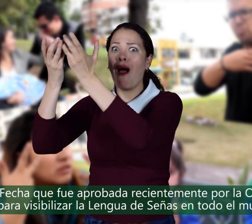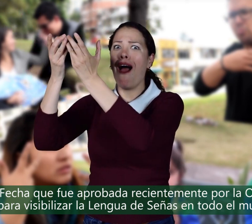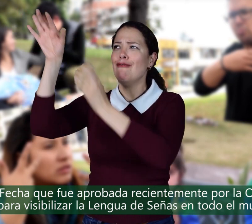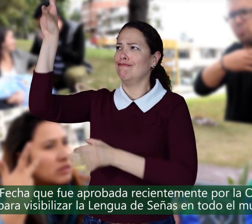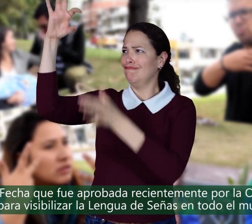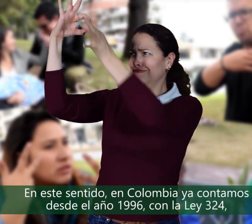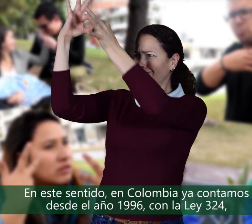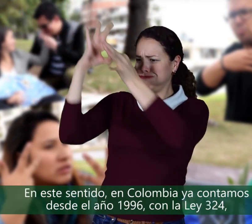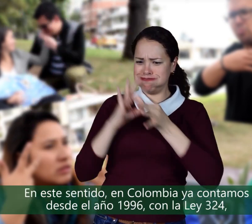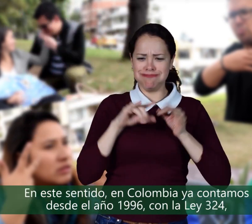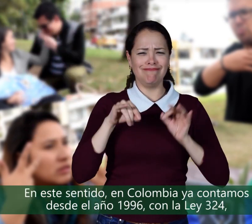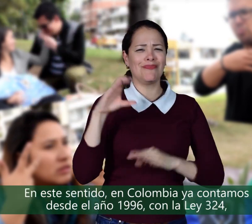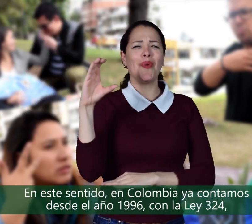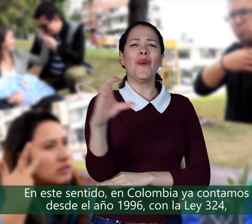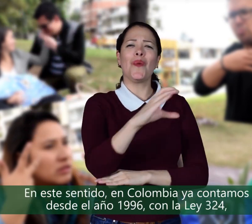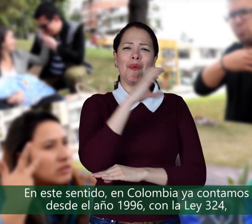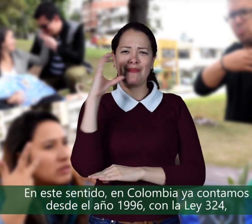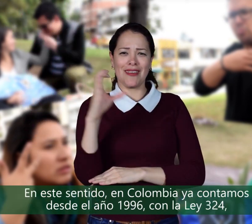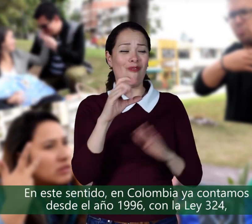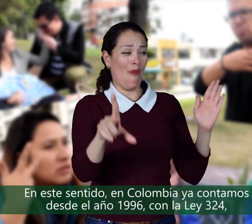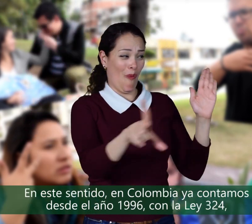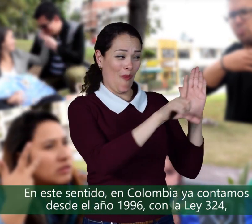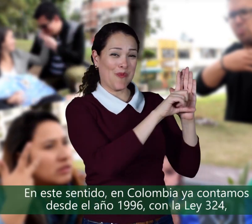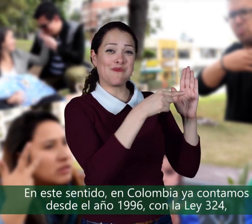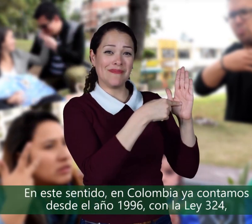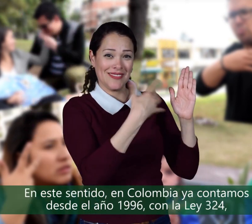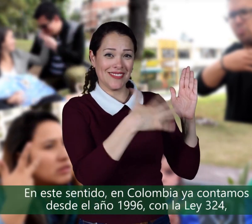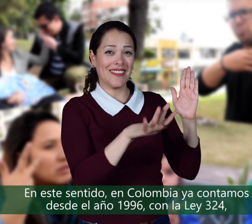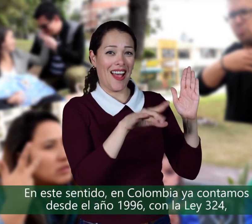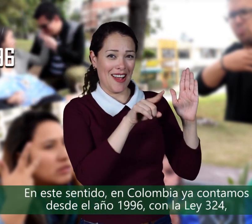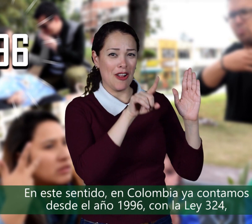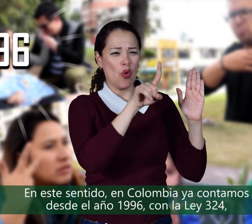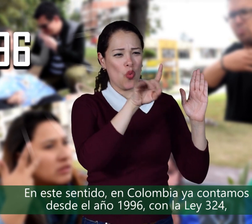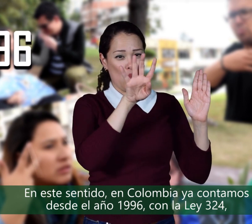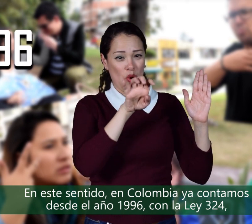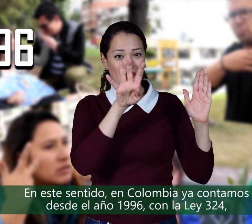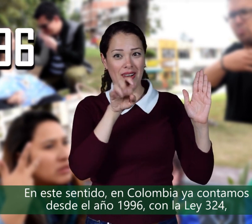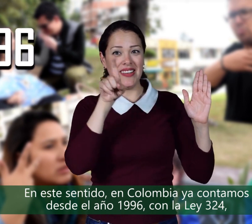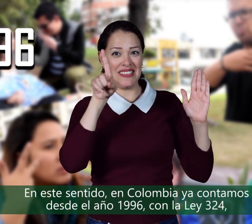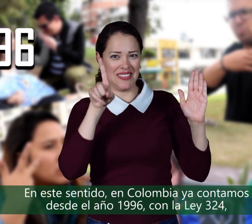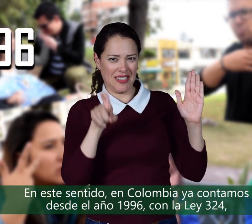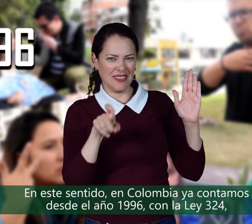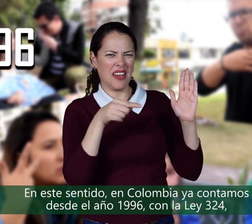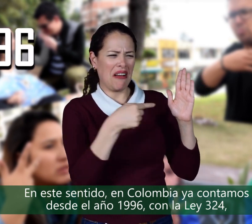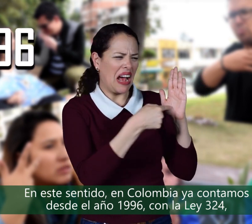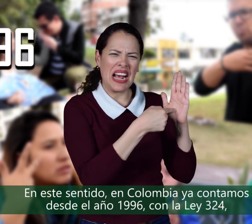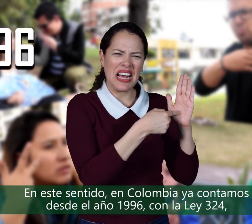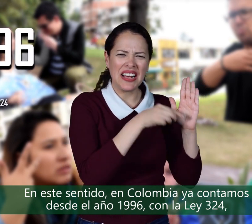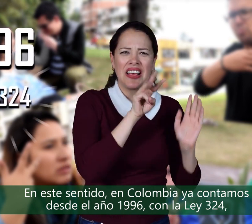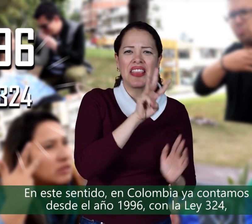En este sentido, en Colombia ya contamos desde el año 1996 con la Ley 324,